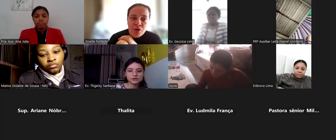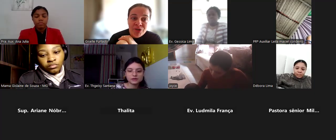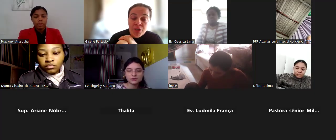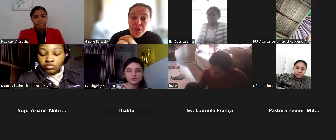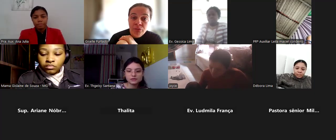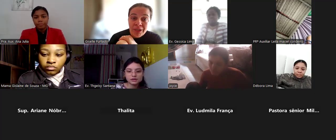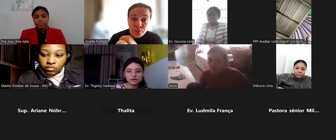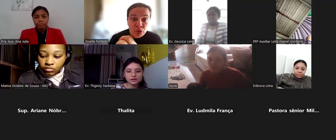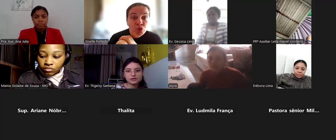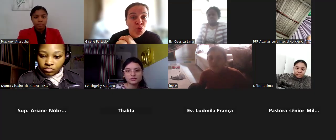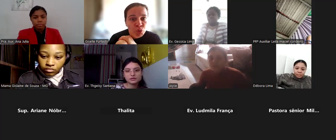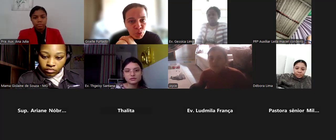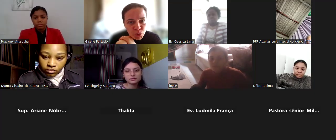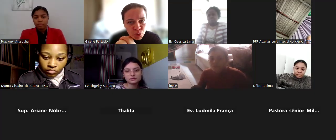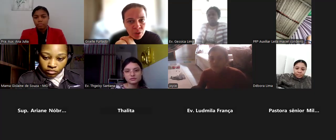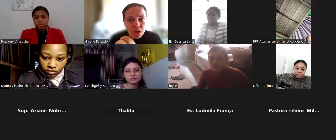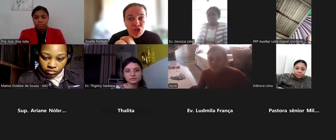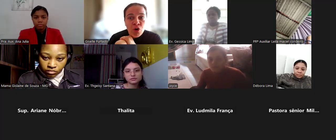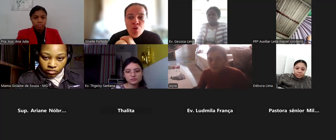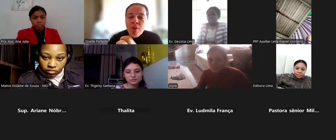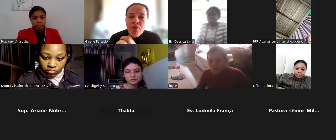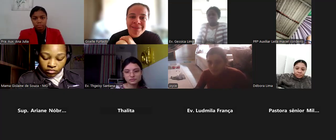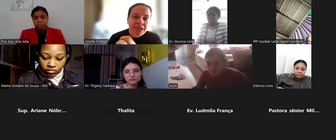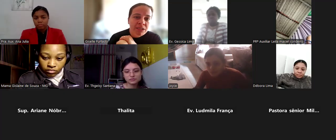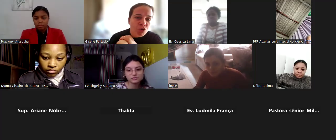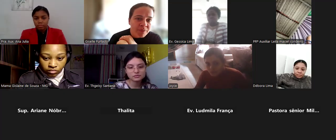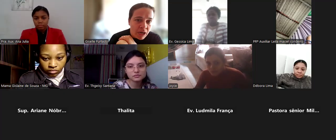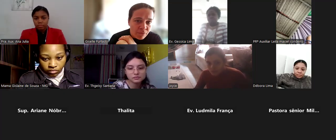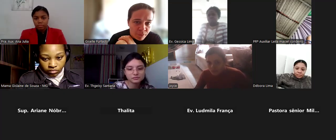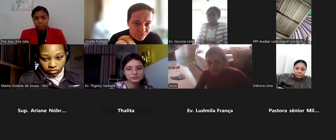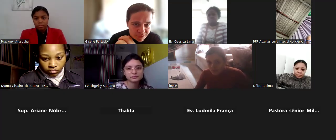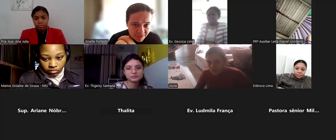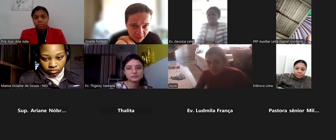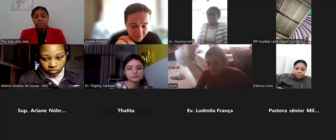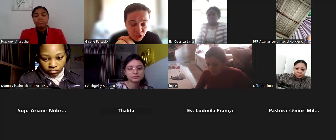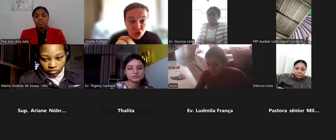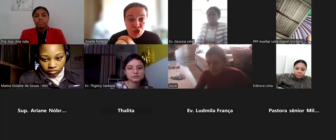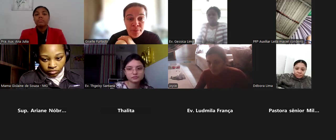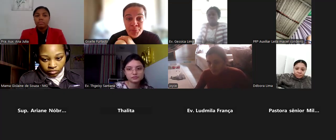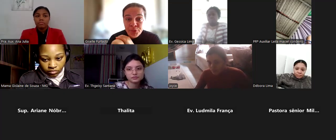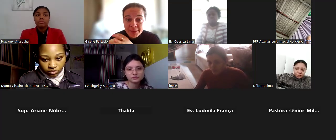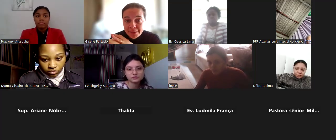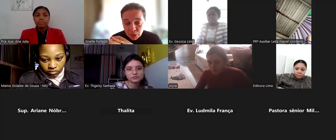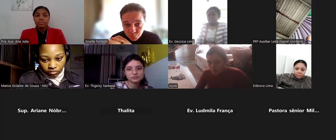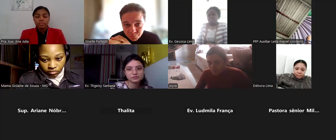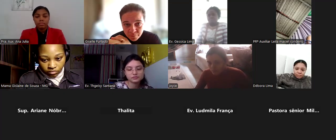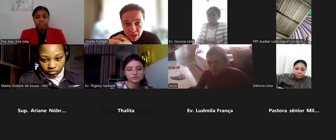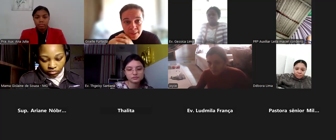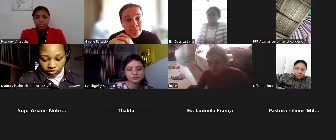geralmente, eles são dados pelos surdos de alguma coisa que eles observam em você e que chama muito atenção.